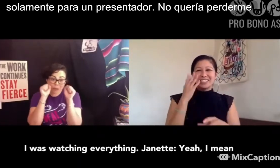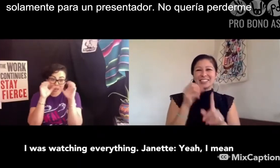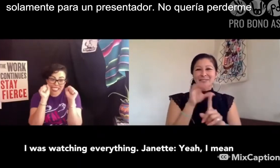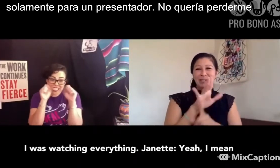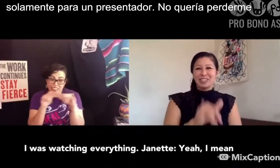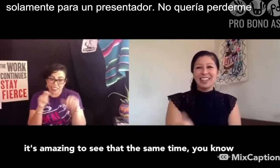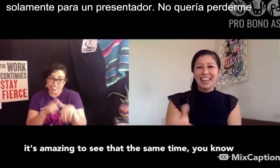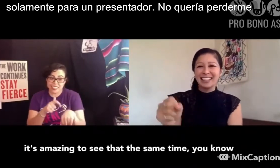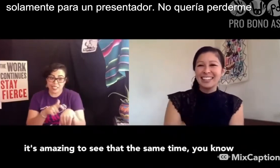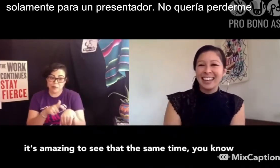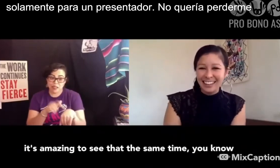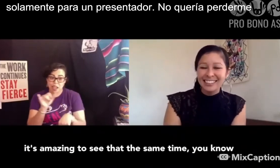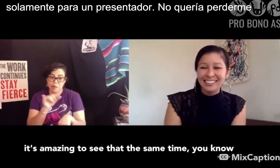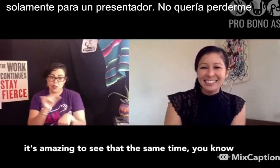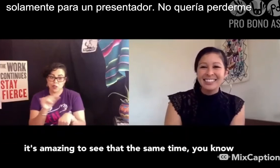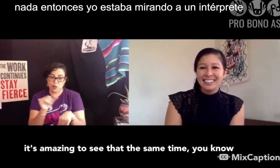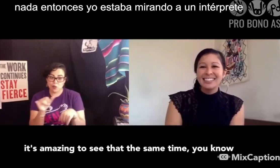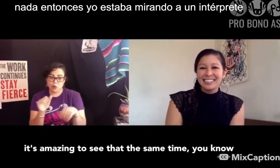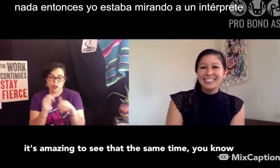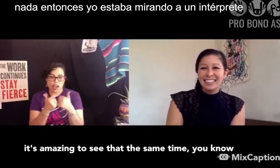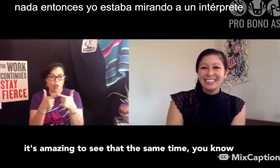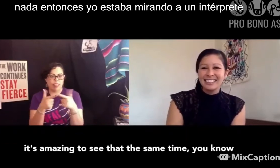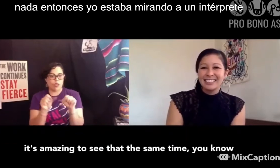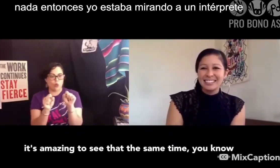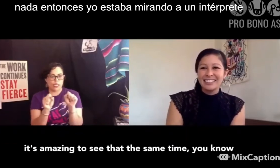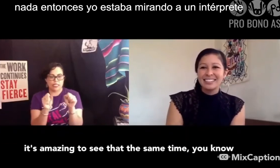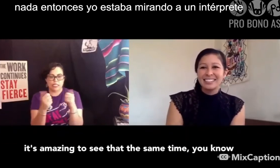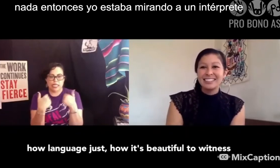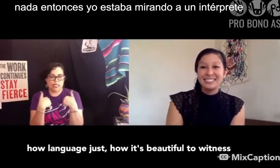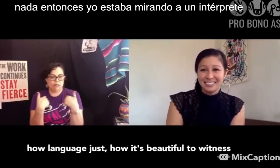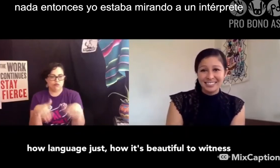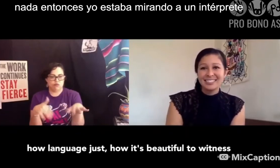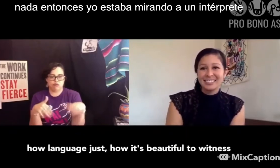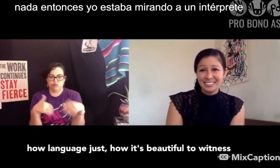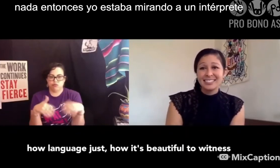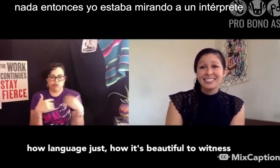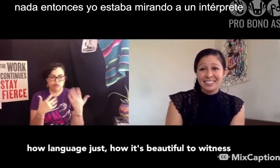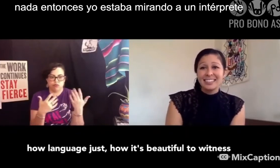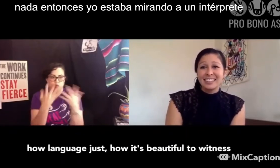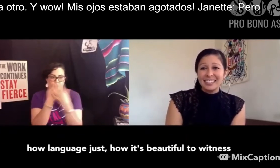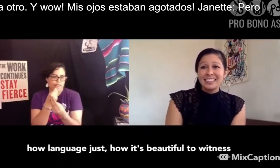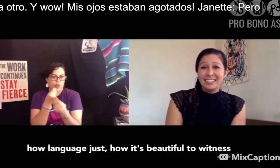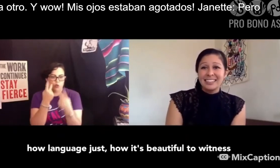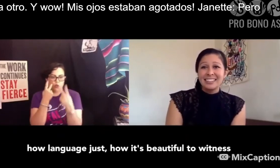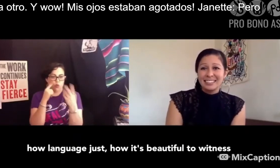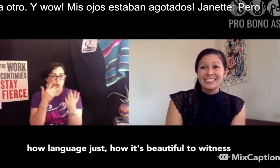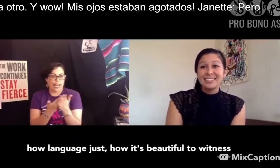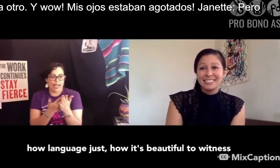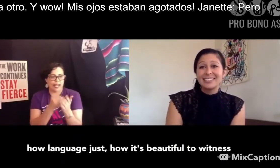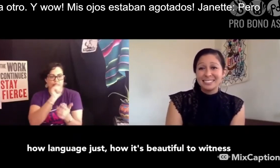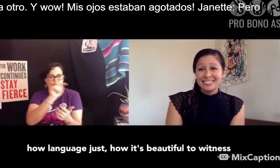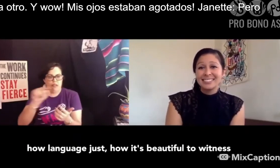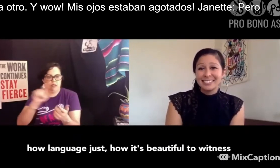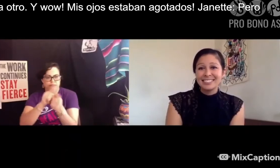solamente para un presentador. No quería perderme nada, entonces yo estaba mirando a un intérprete, a